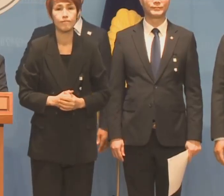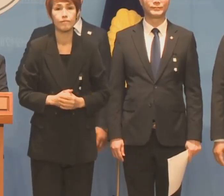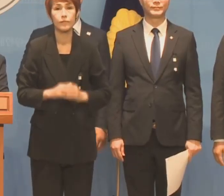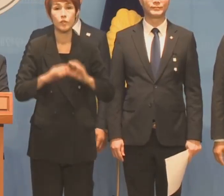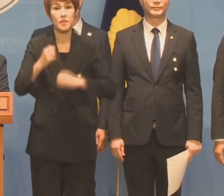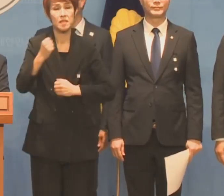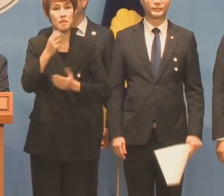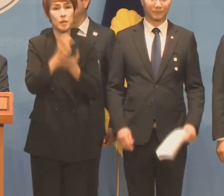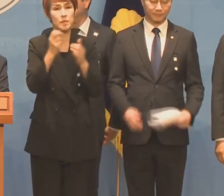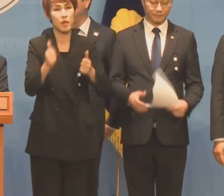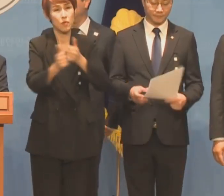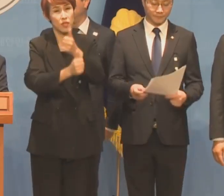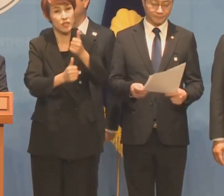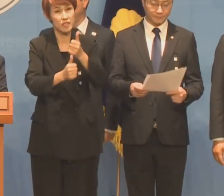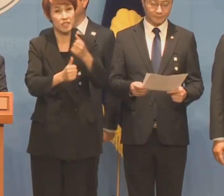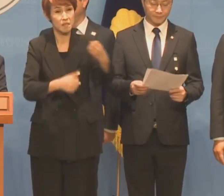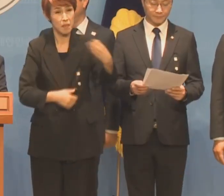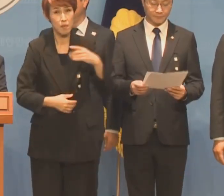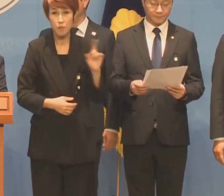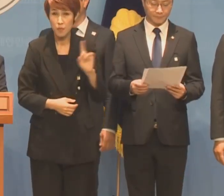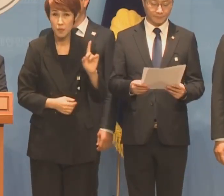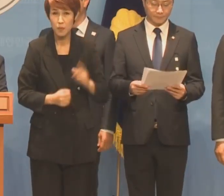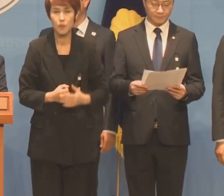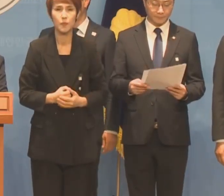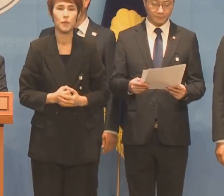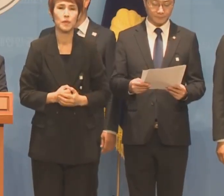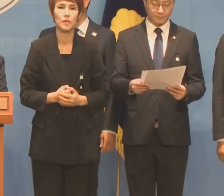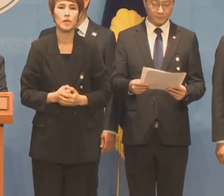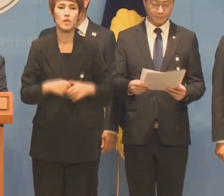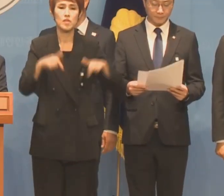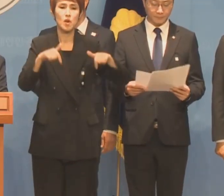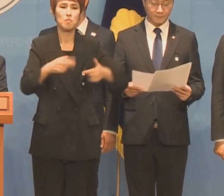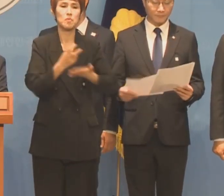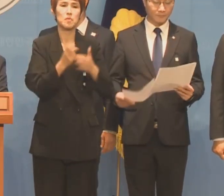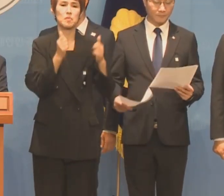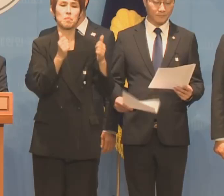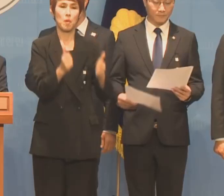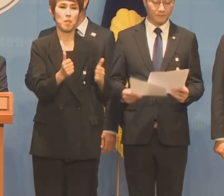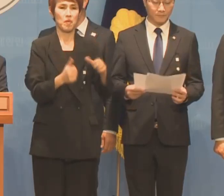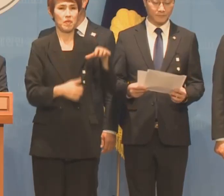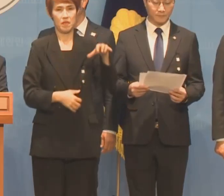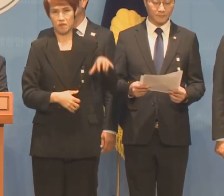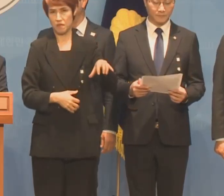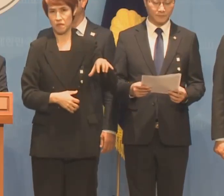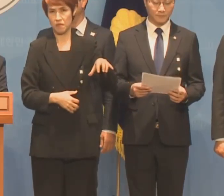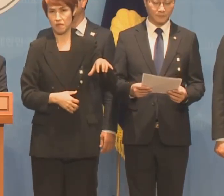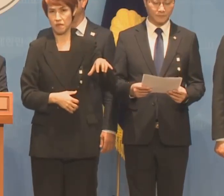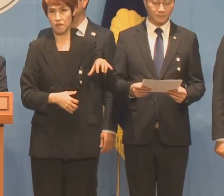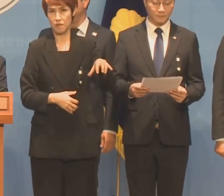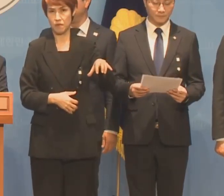국민의힘 법사위원들은 이런 이야기를 했습니다. 서부지법 법원에서